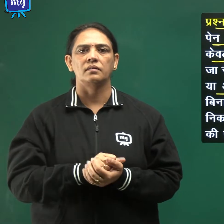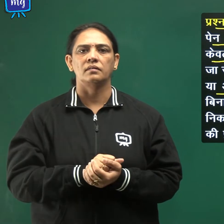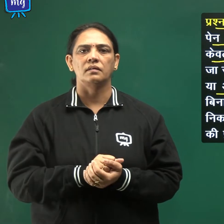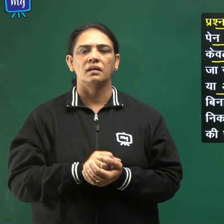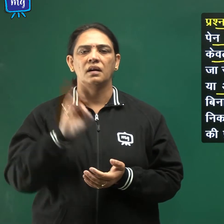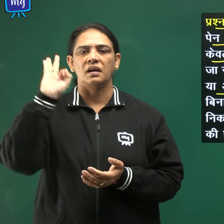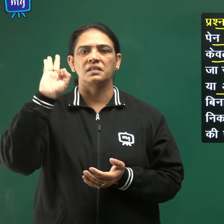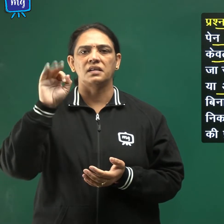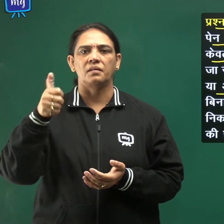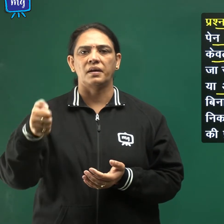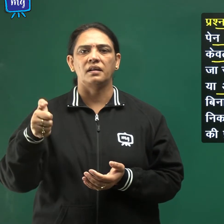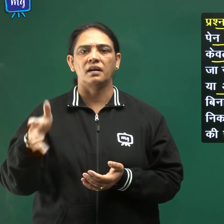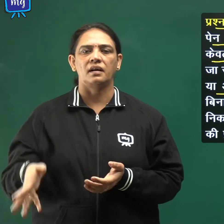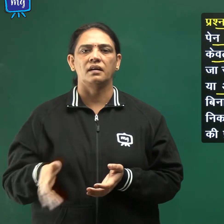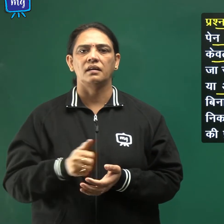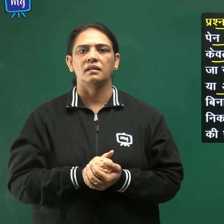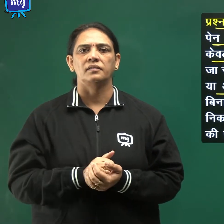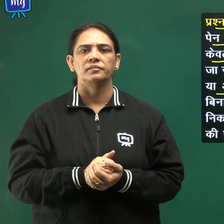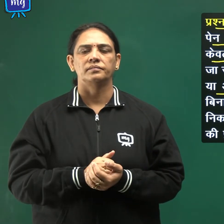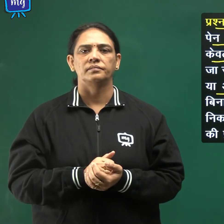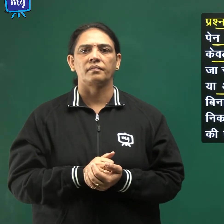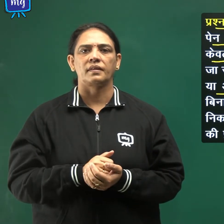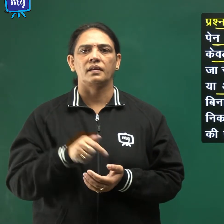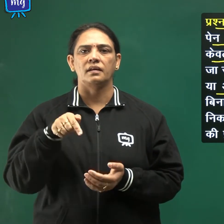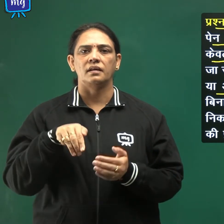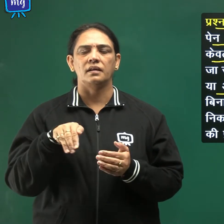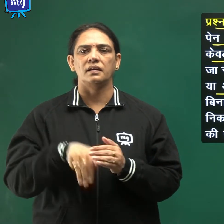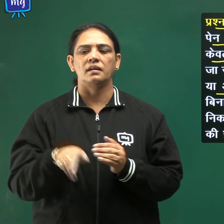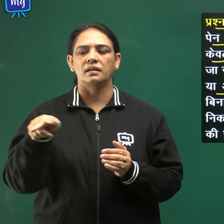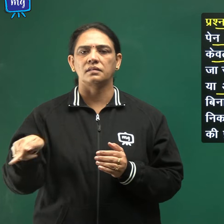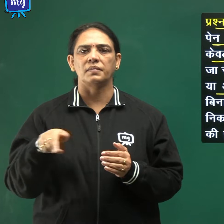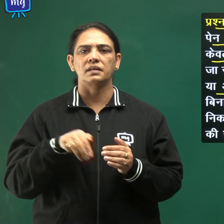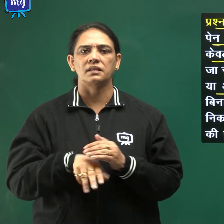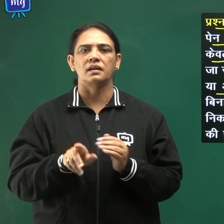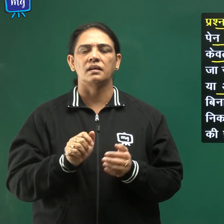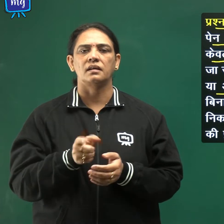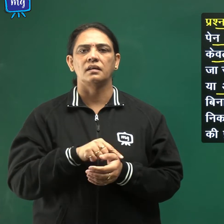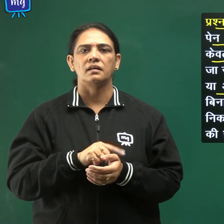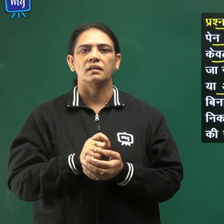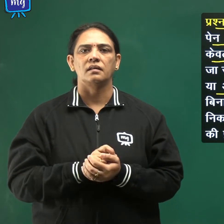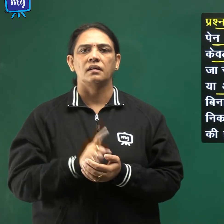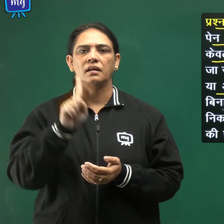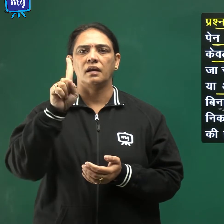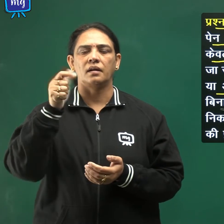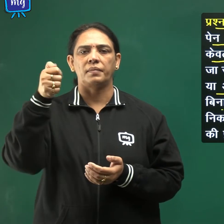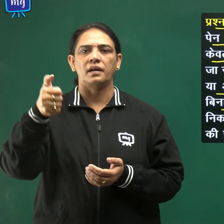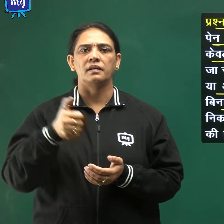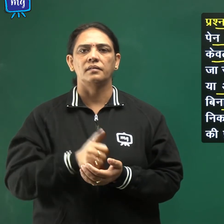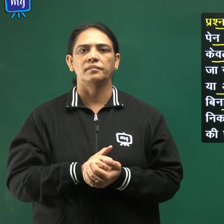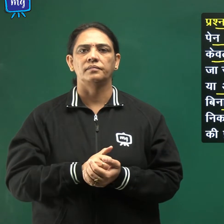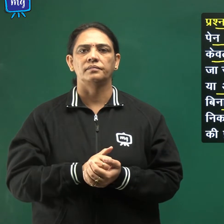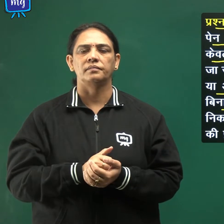अच्छा है मैं इसमें से जय हिंद है एक पैन